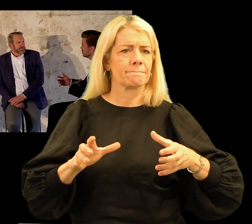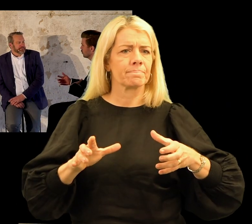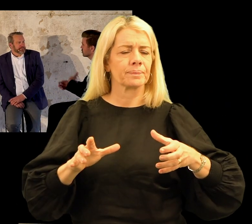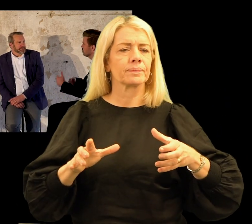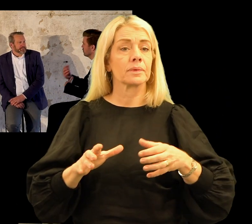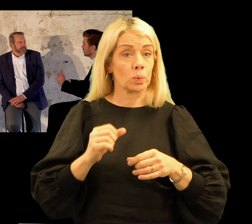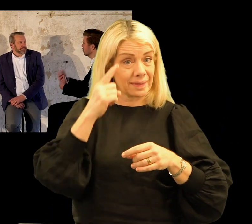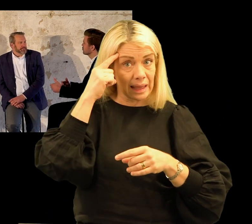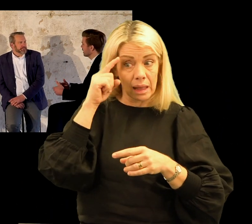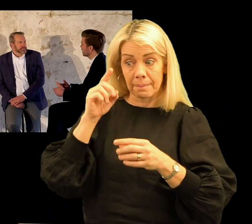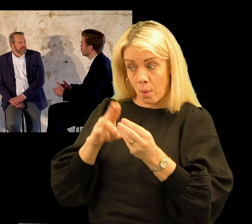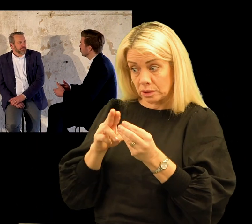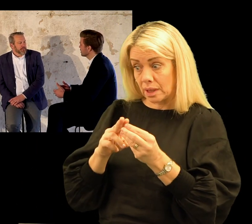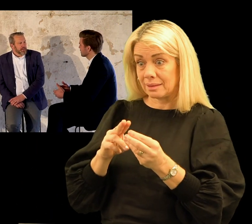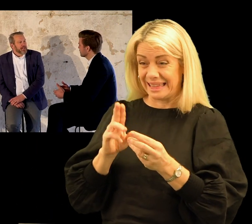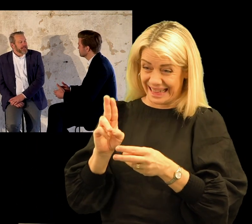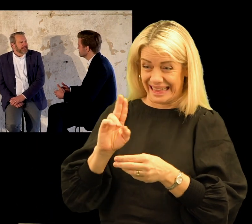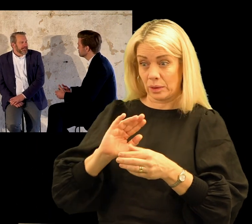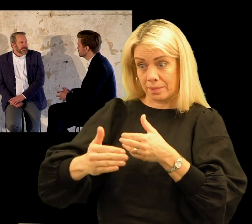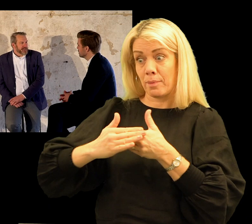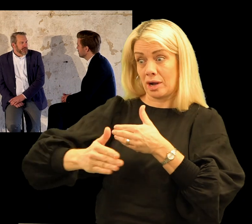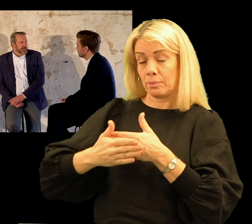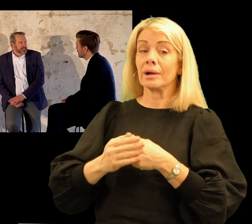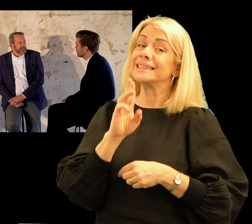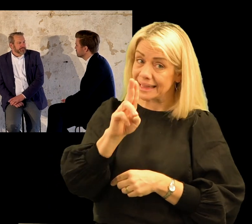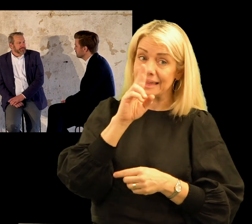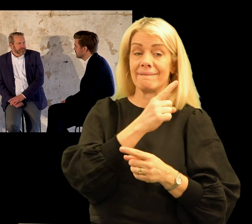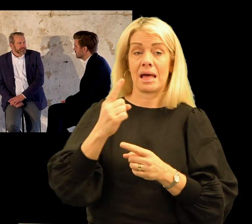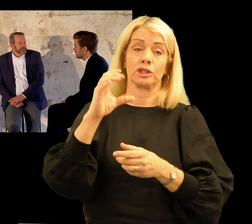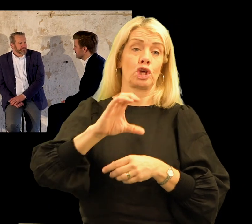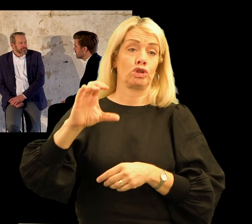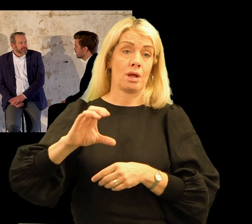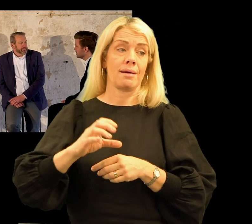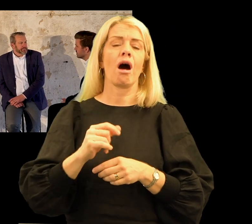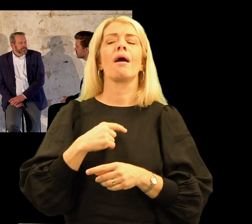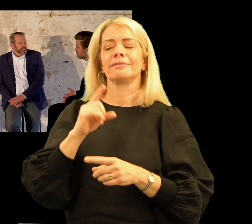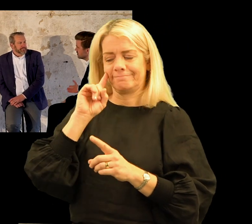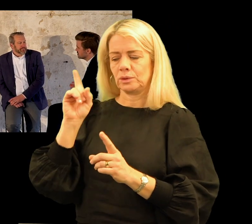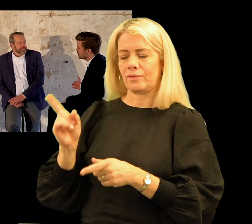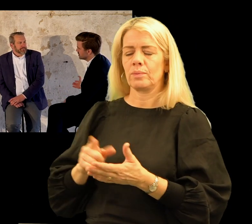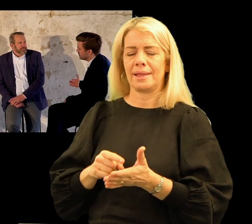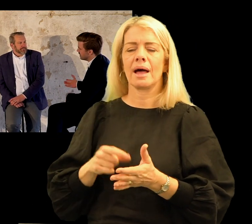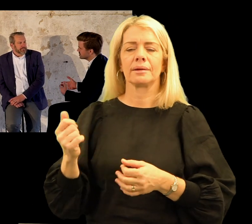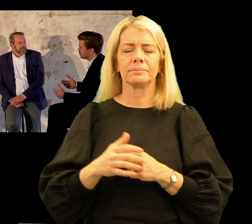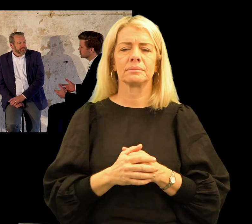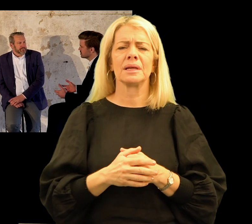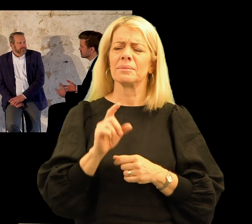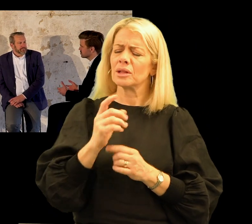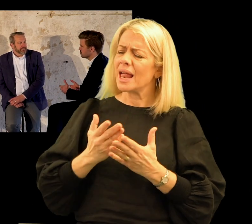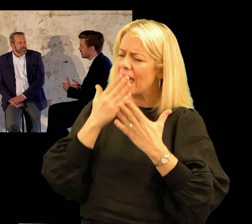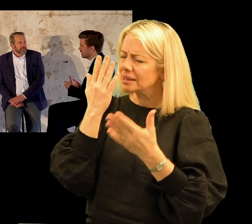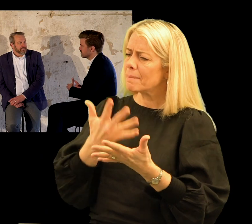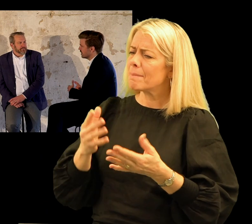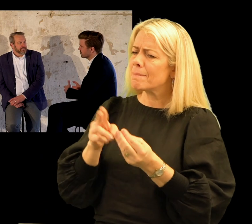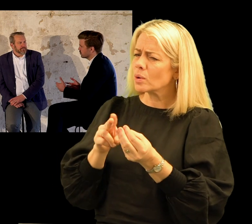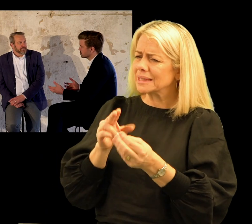påsken återkommer oftare än en gång om året egentligen? Egentligen varje söndag. Ja, jag är med dig. Sen när man läser påskens texter,